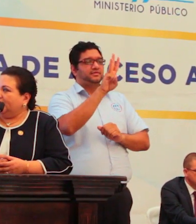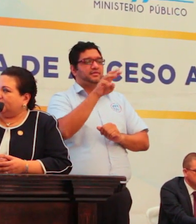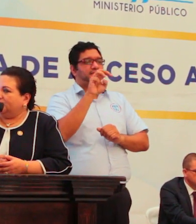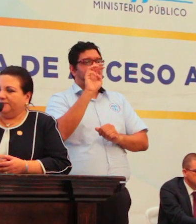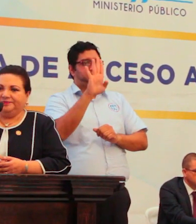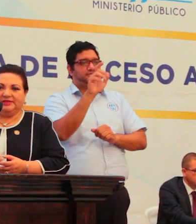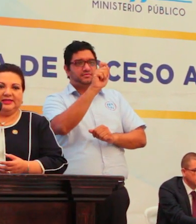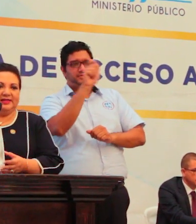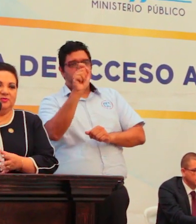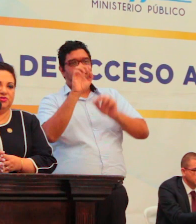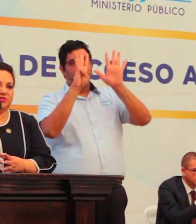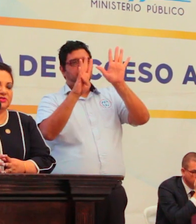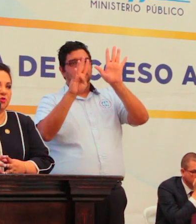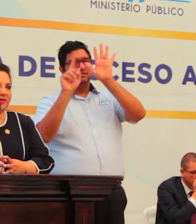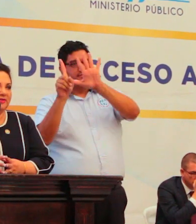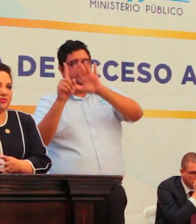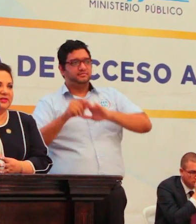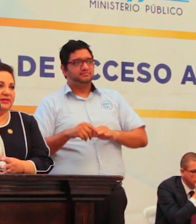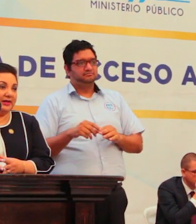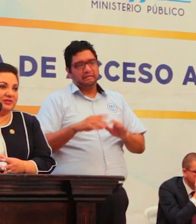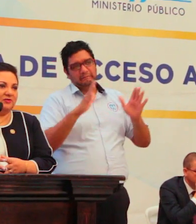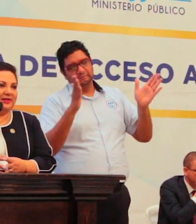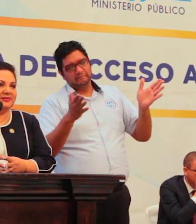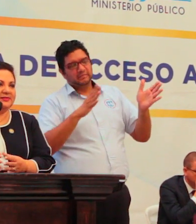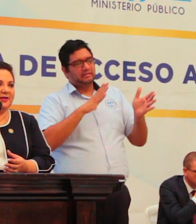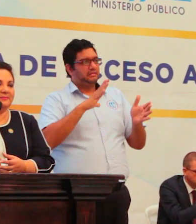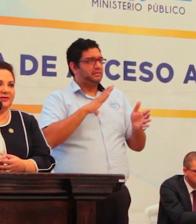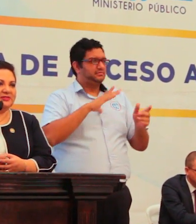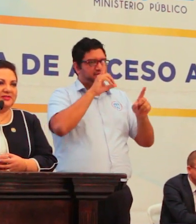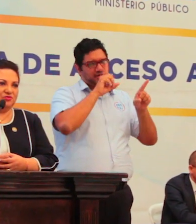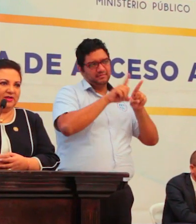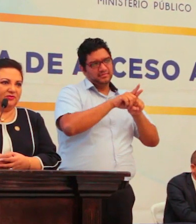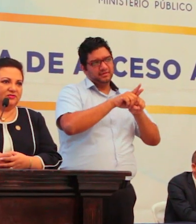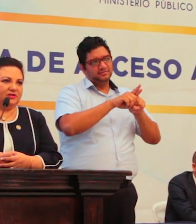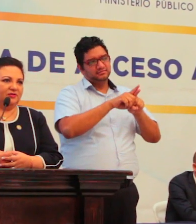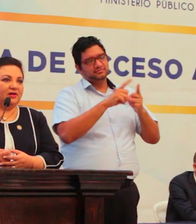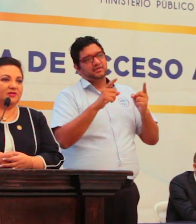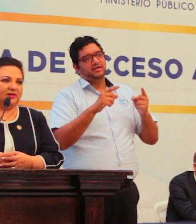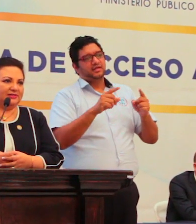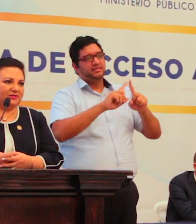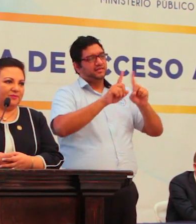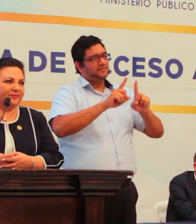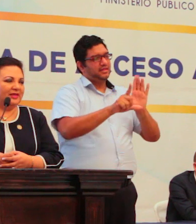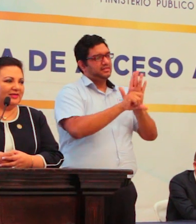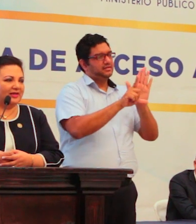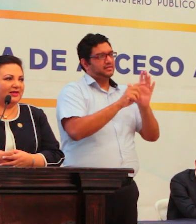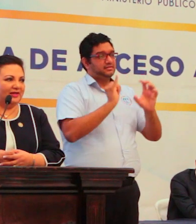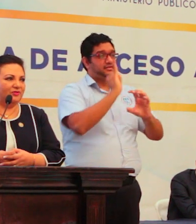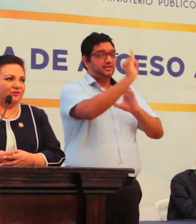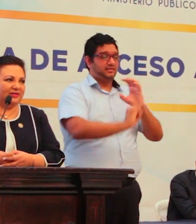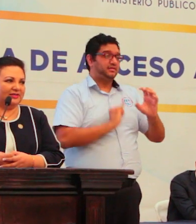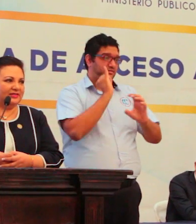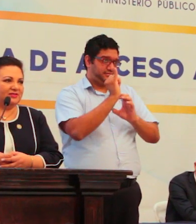la recopilación de muchos instrumentos internacionales, sin embargo están sujetos de una actualización, ya